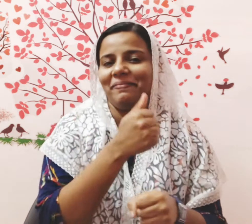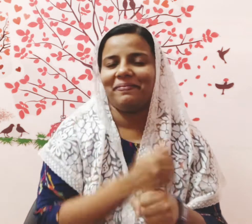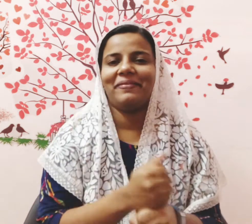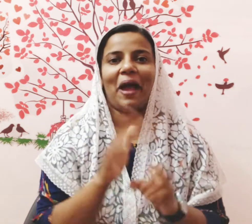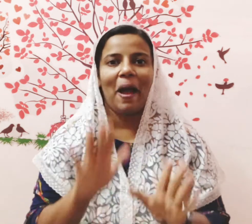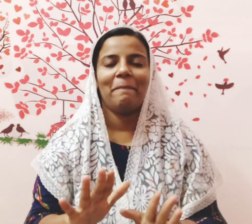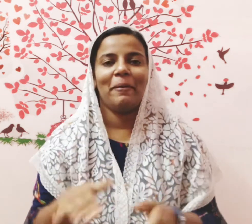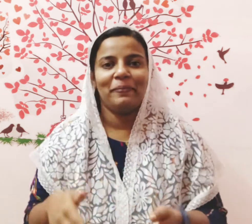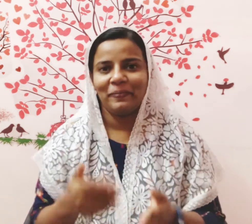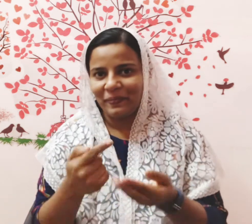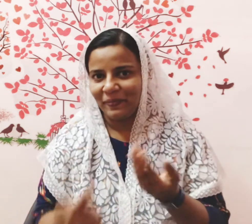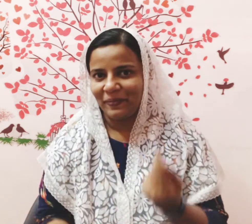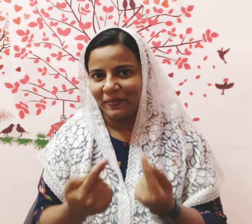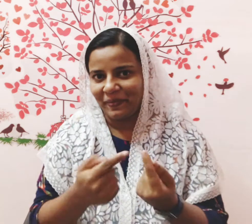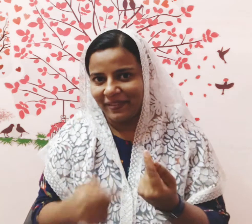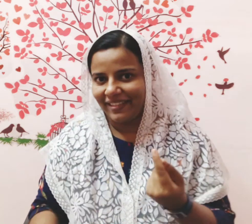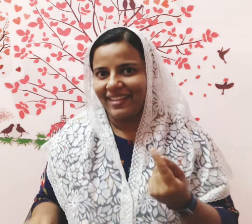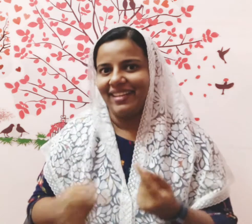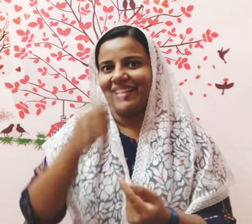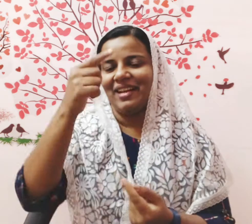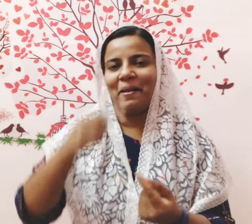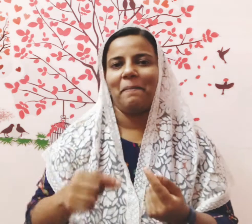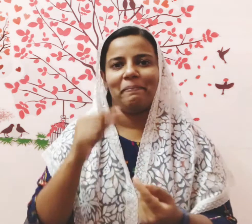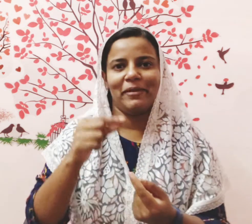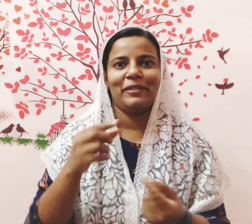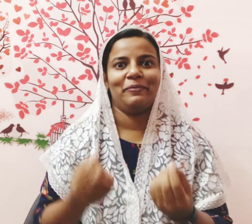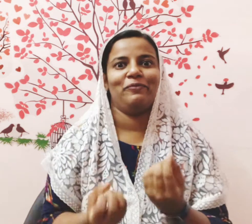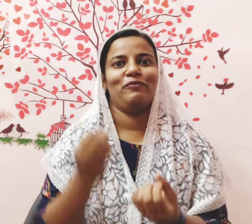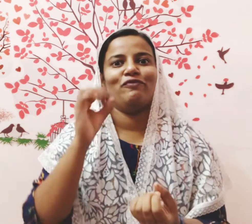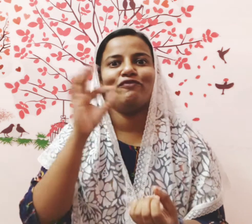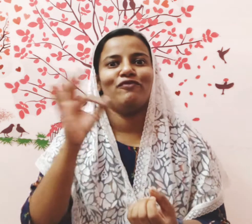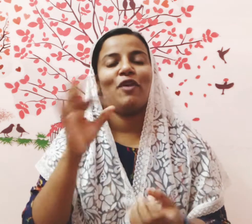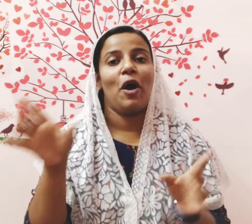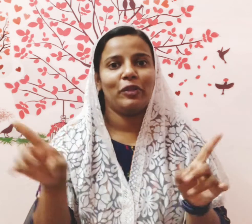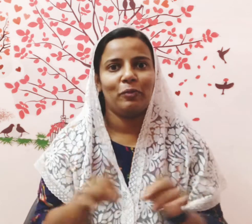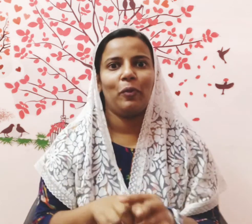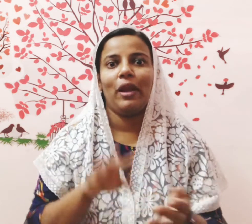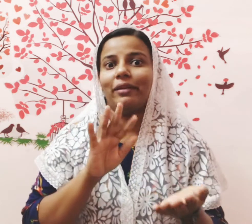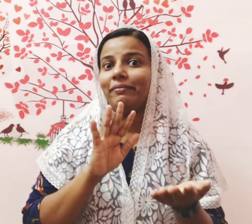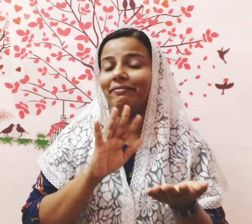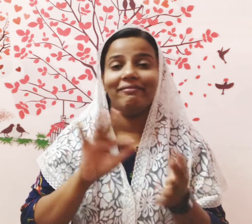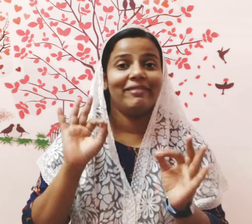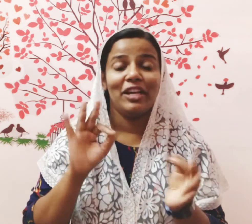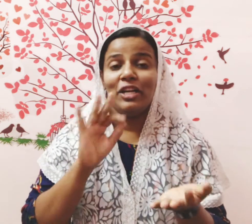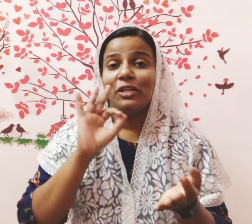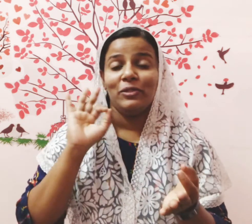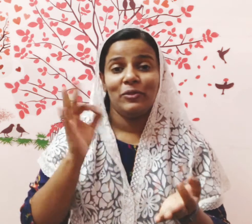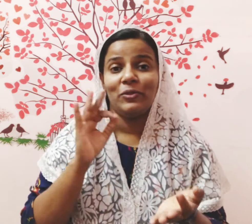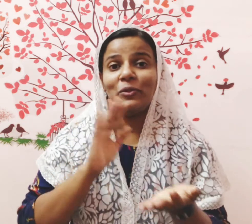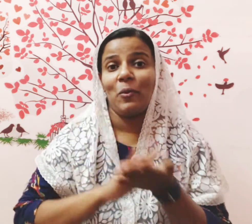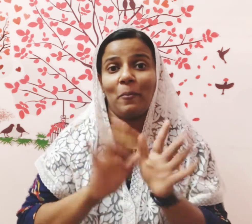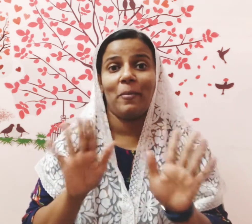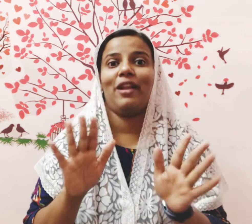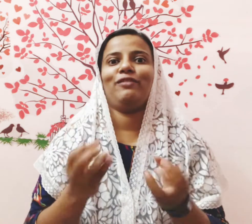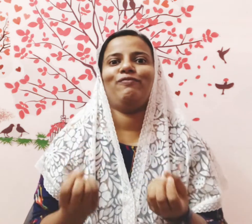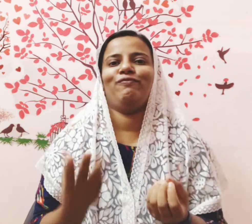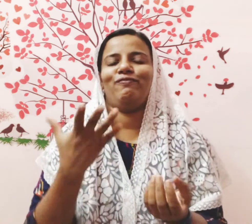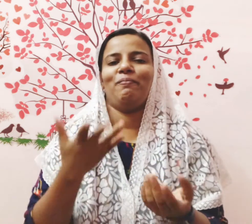വള്ളിയിലുള്ളത് മുഴുവനും നിങ്ങളിലൂടെ പുറത്തു വരും. അങ്ങനെ നിങ്ങൾക്കൊരു അസാധാരണ ലൈഫ് അല്ലെങ്കിൽ അസാധാരണക്കാരായി മാറുവാൻ കഴിയും. അതുകൊണ്ട് ഇന്ന്